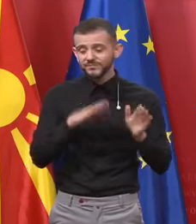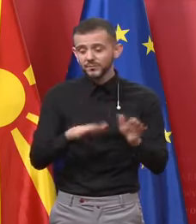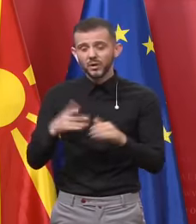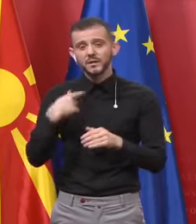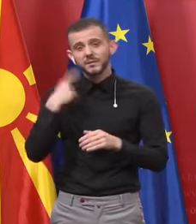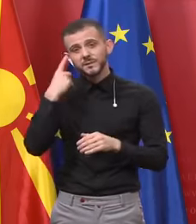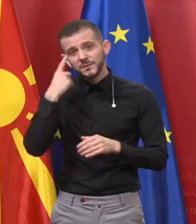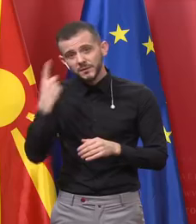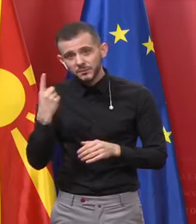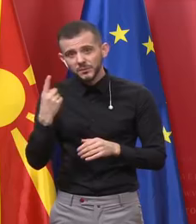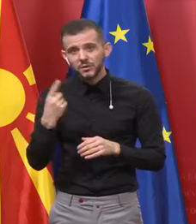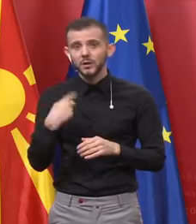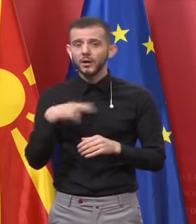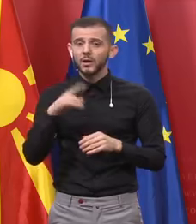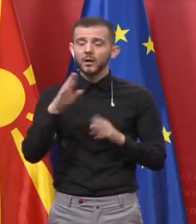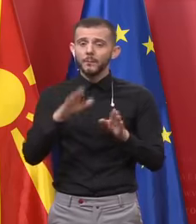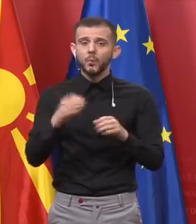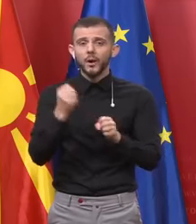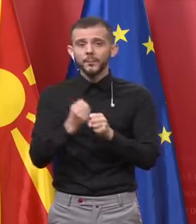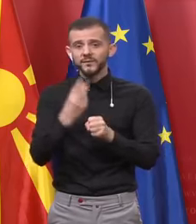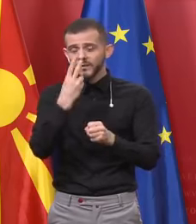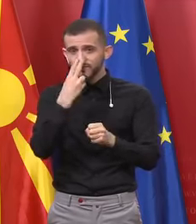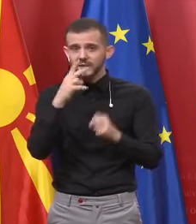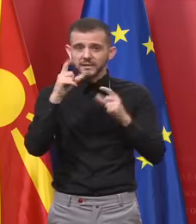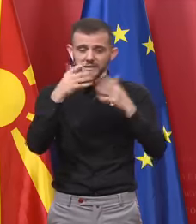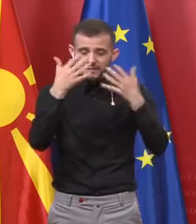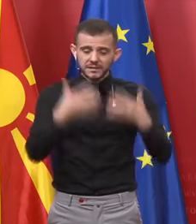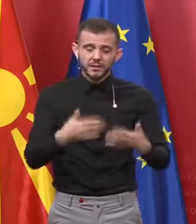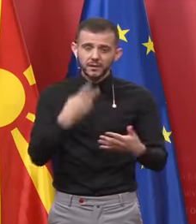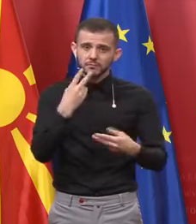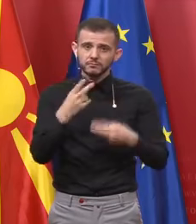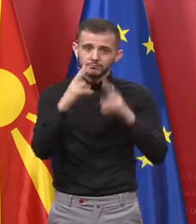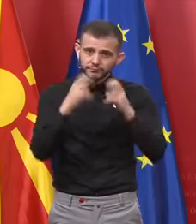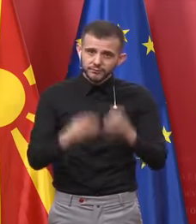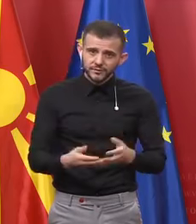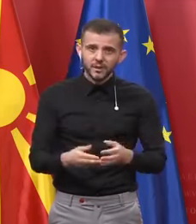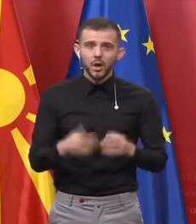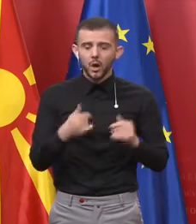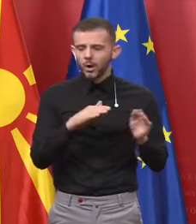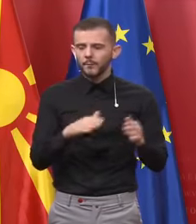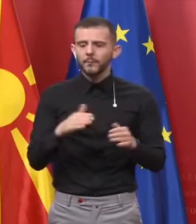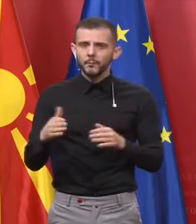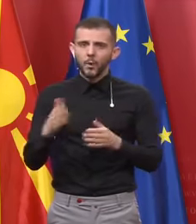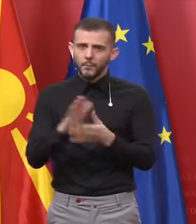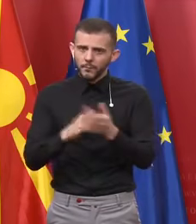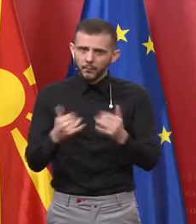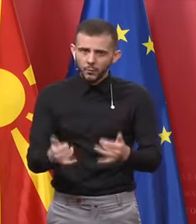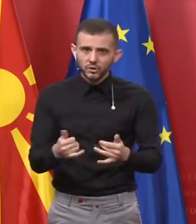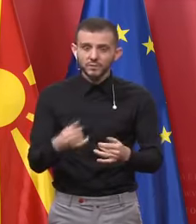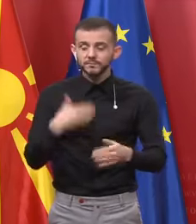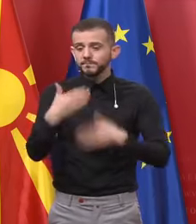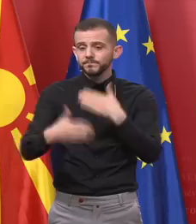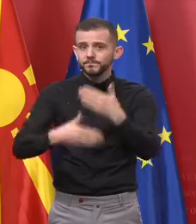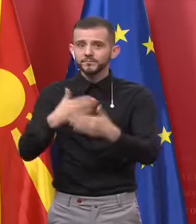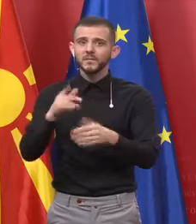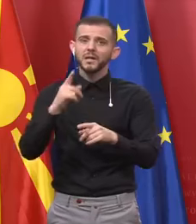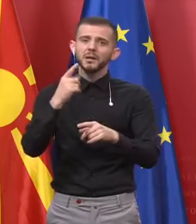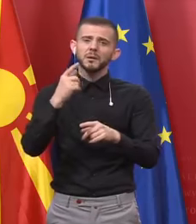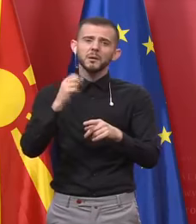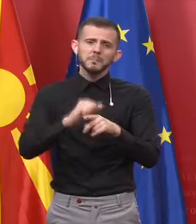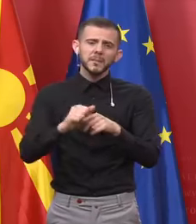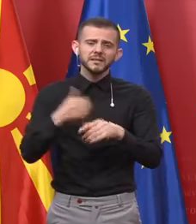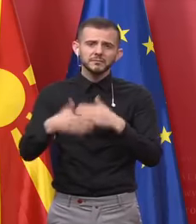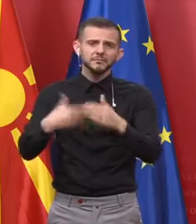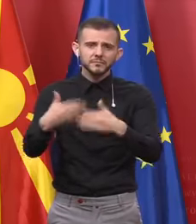почнеме да ствараме таа слика во еден процес кој што сега само почнува, а сигурно ќе трае и во следните месеци и